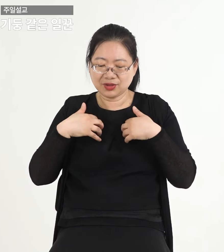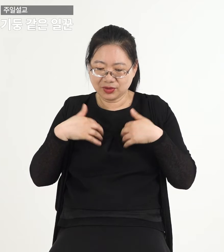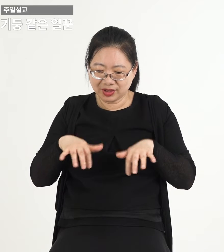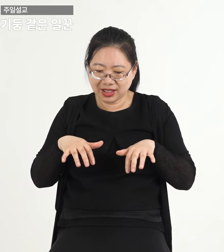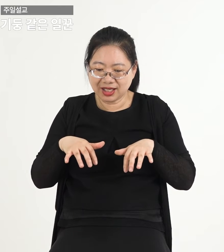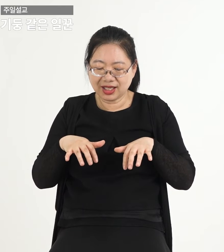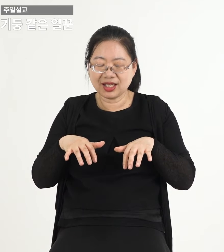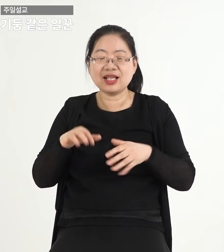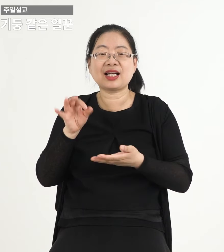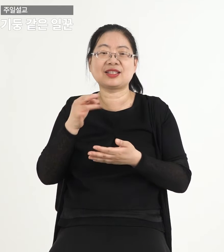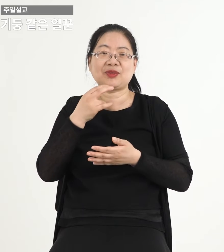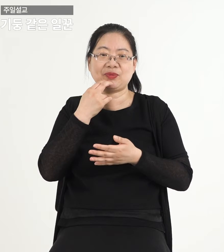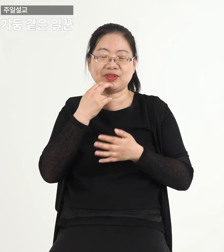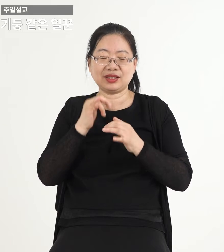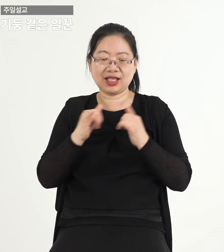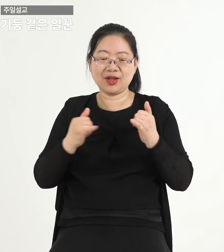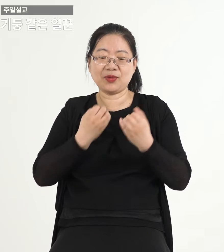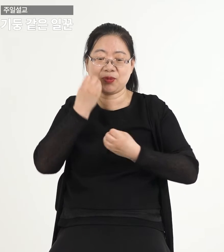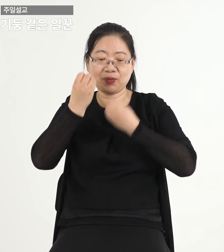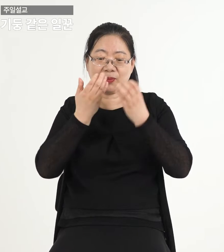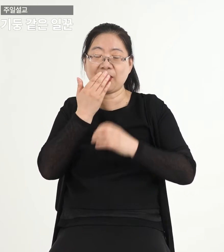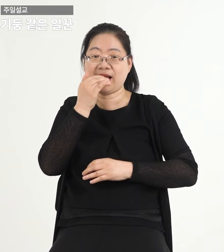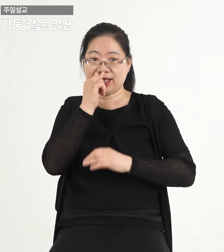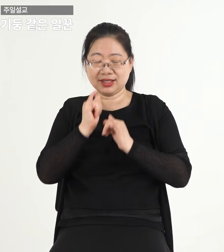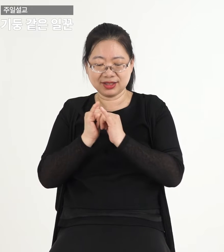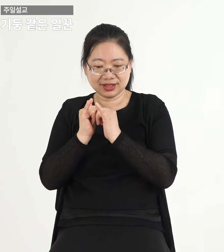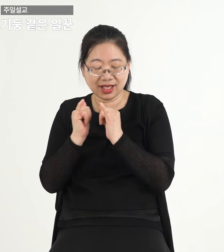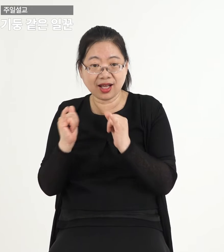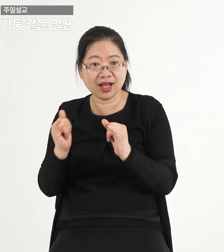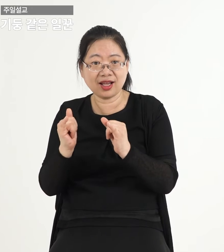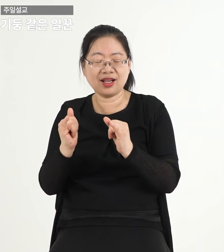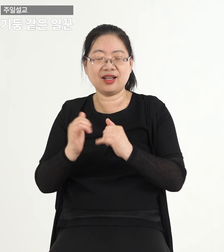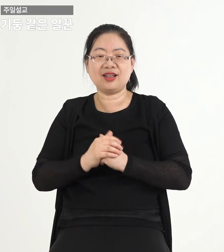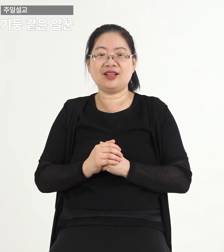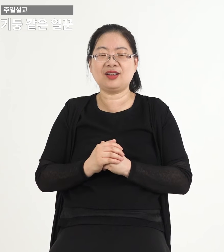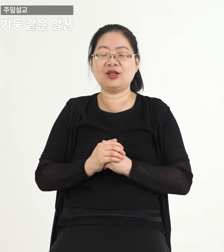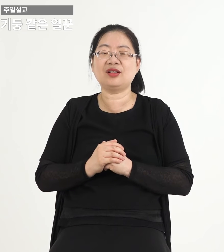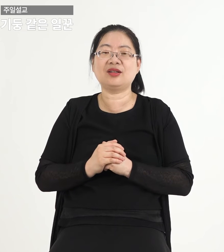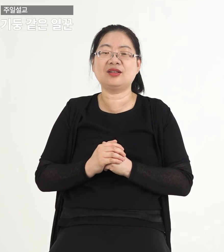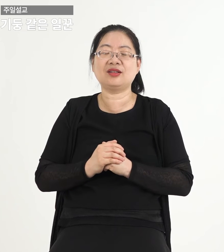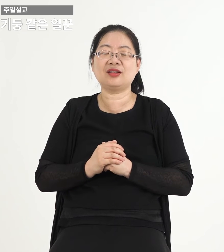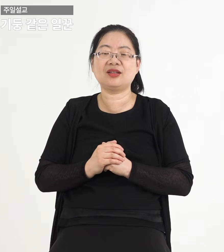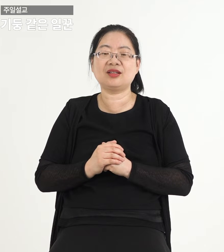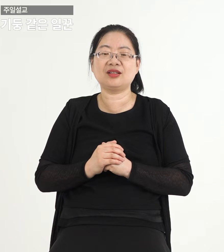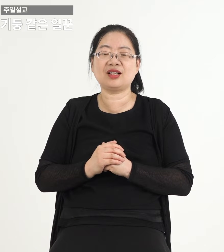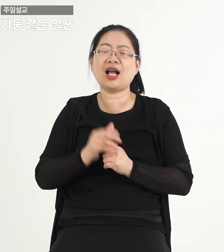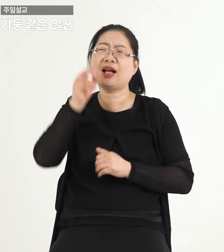존재입니다. 이 고백을 할 수 있는 자가 어디로 넘어질 수밖에 없어요?